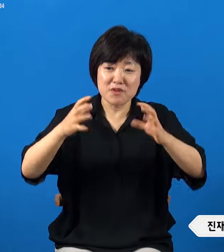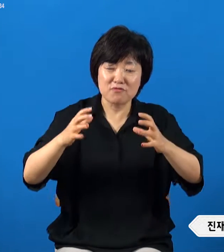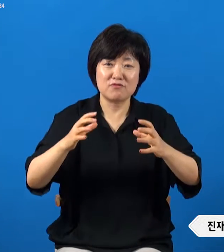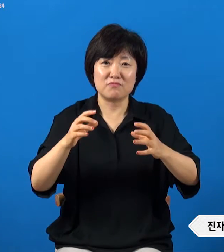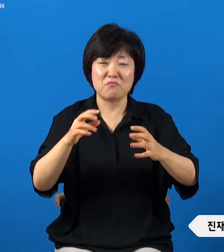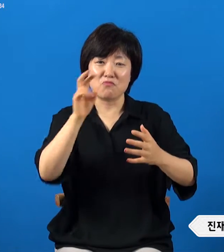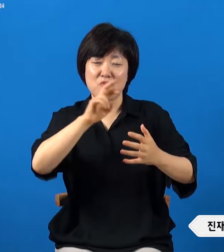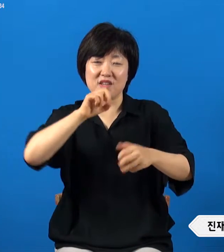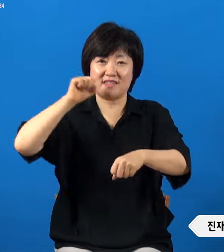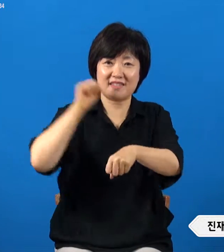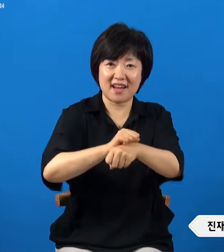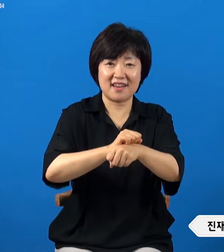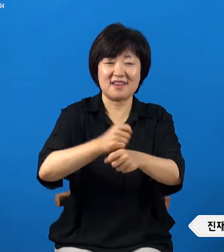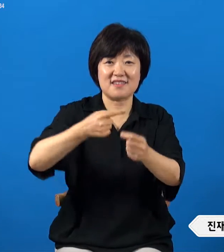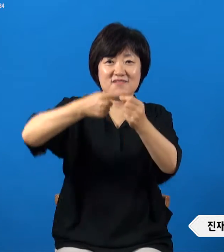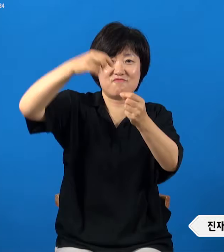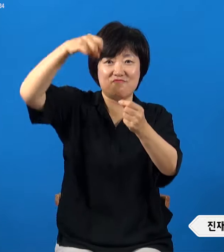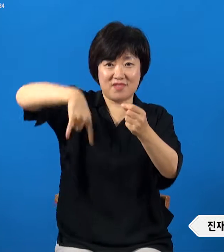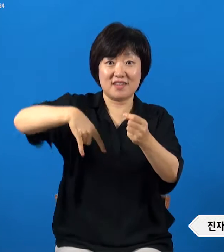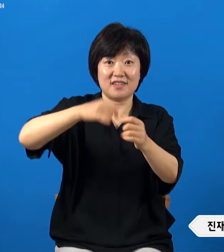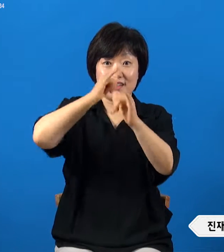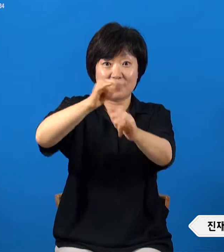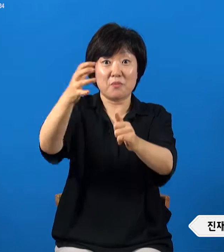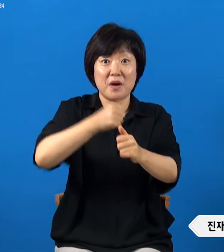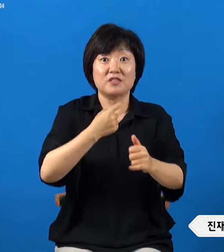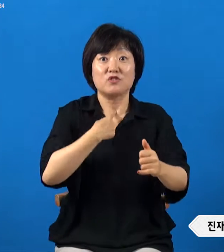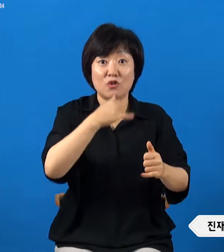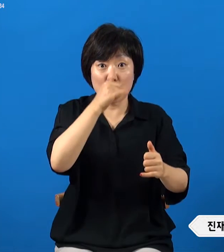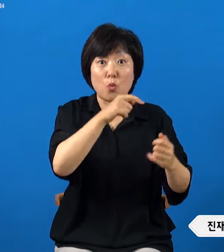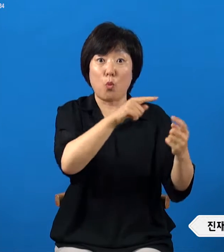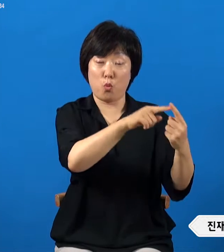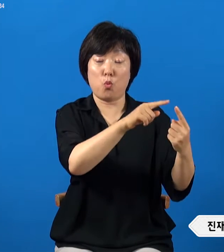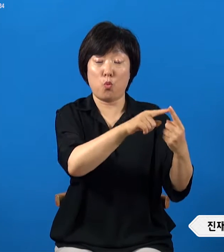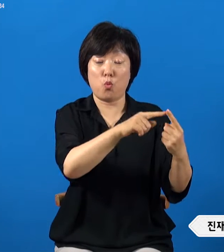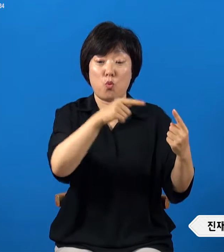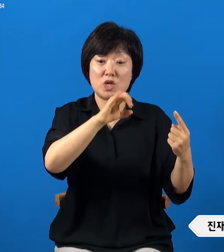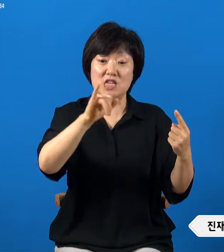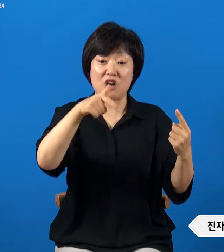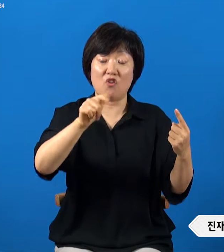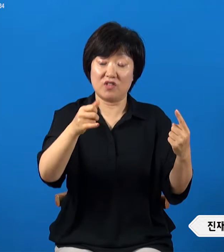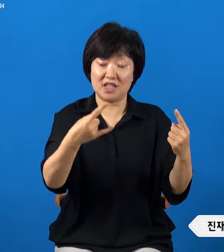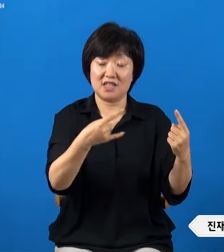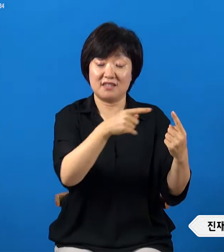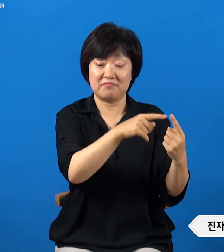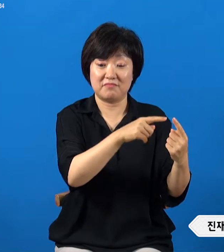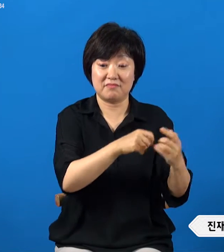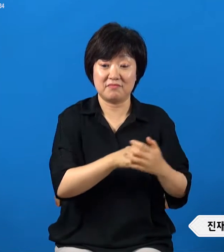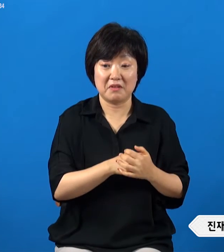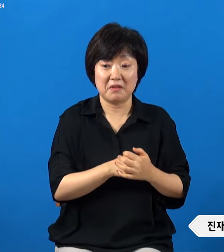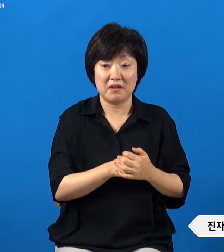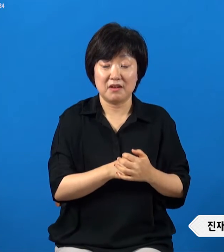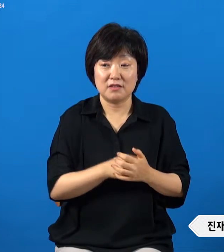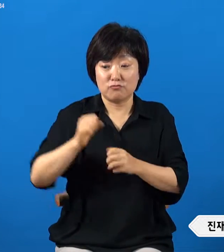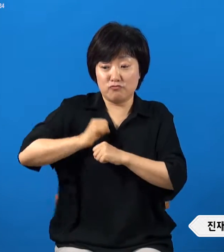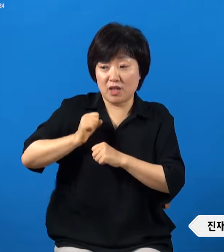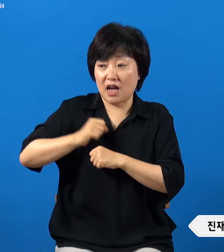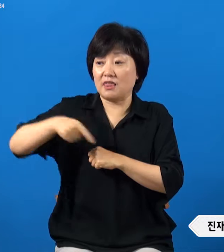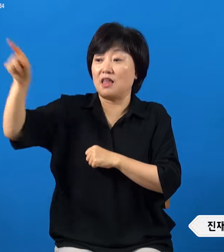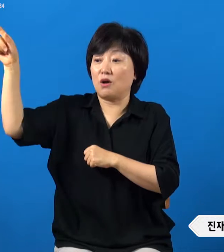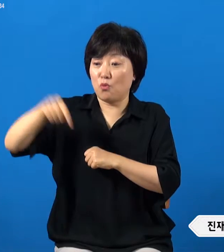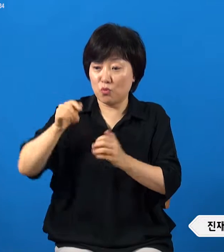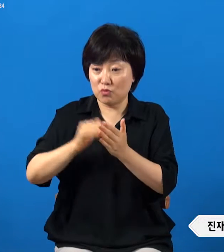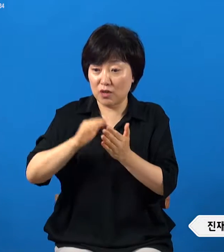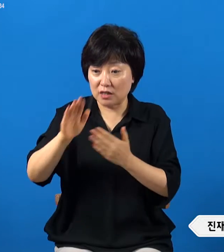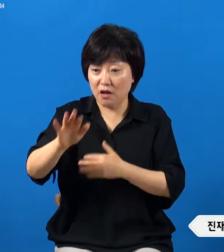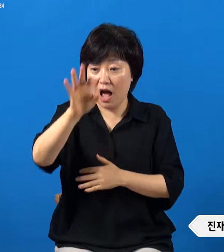제안을 받을 만큼 꽤 잘 나가는 그룹이었습니다. 그런데 군대 갔다가 IMF가 터지고 힘들고 어려운